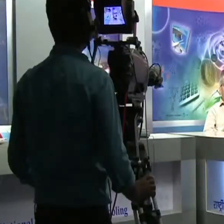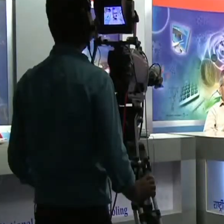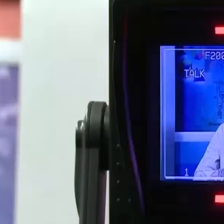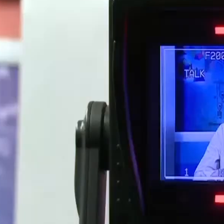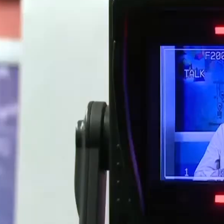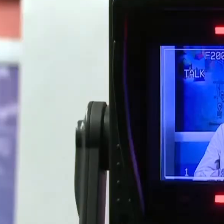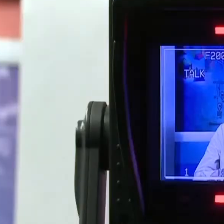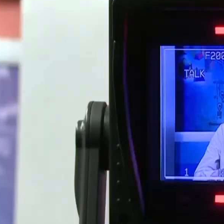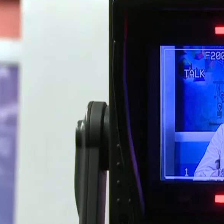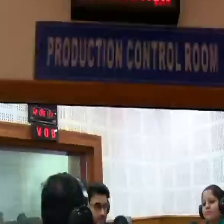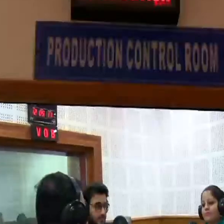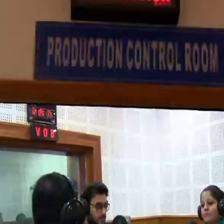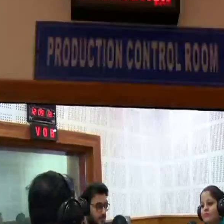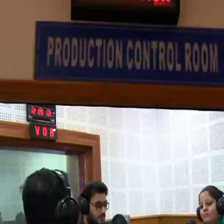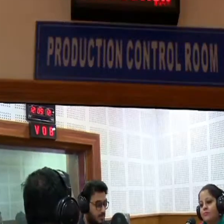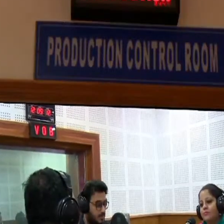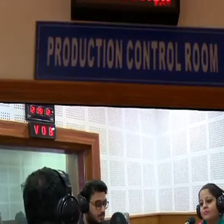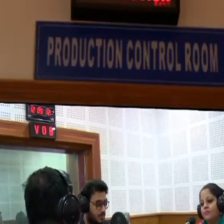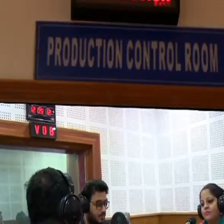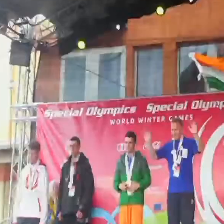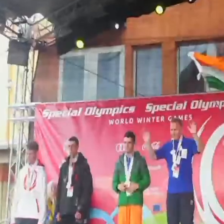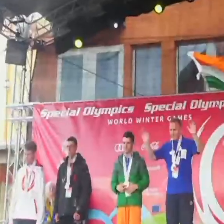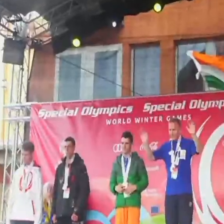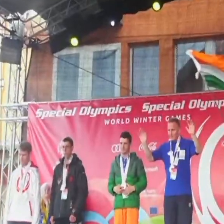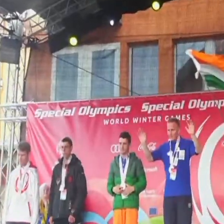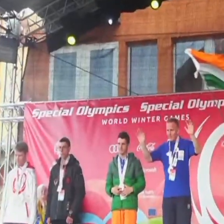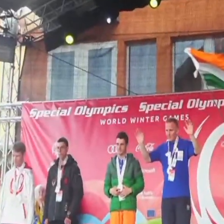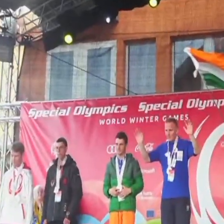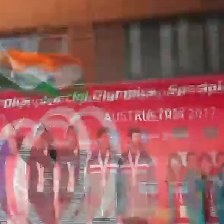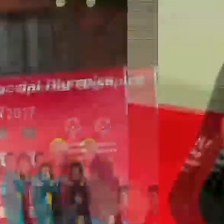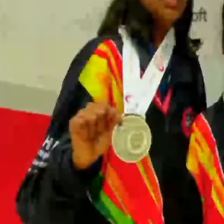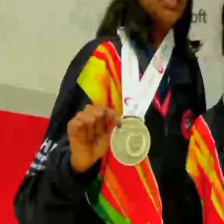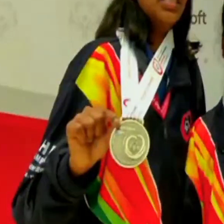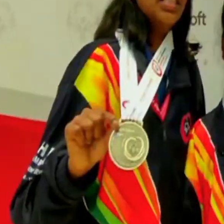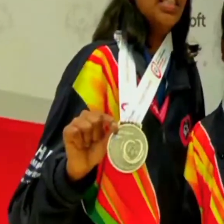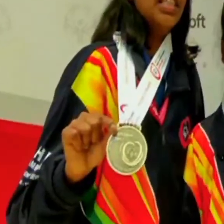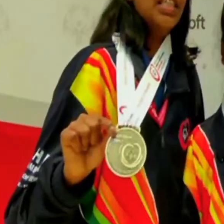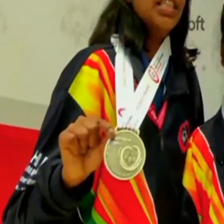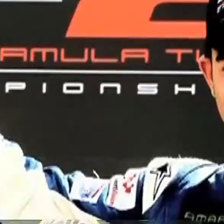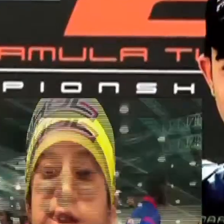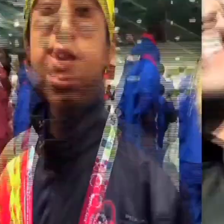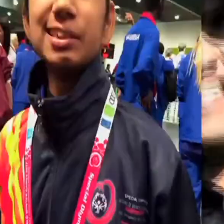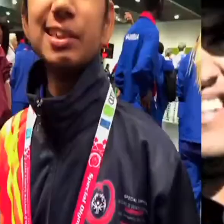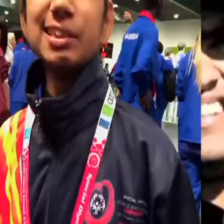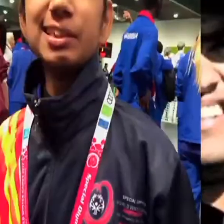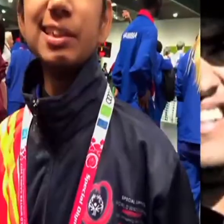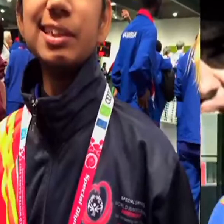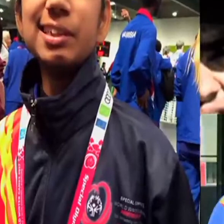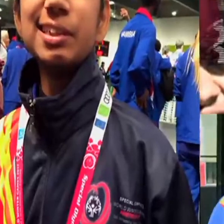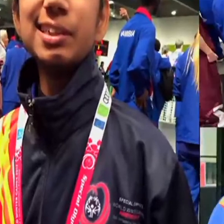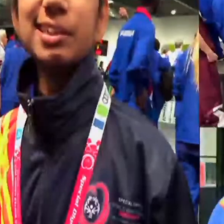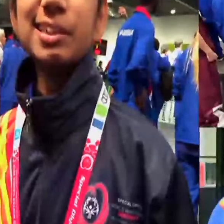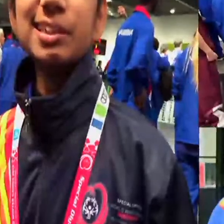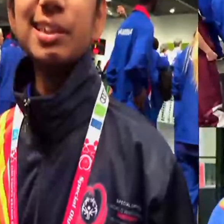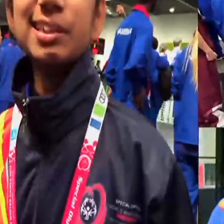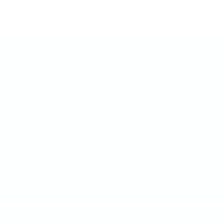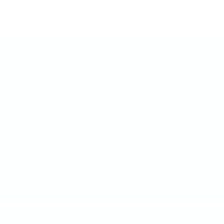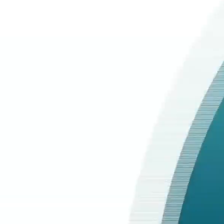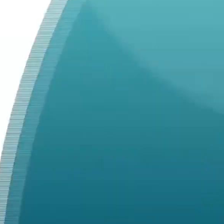बने हम, अपना रास्ता स्वयं चुने। कोई मन